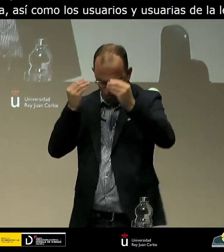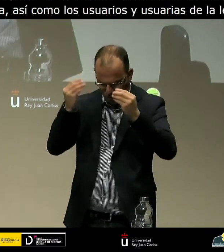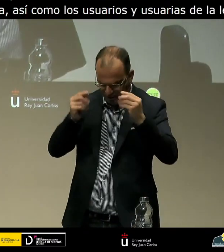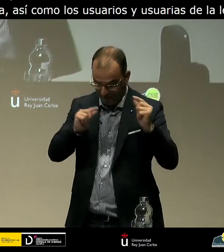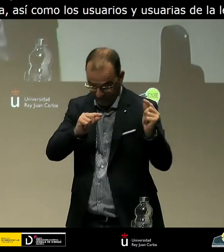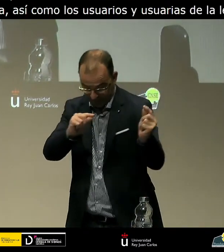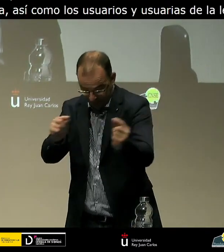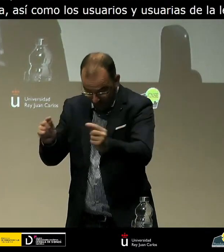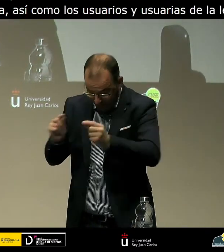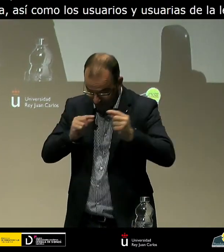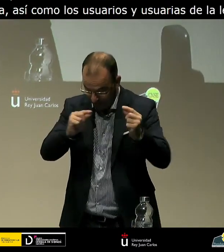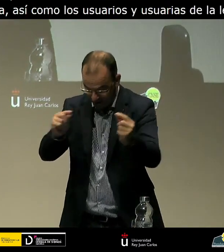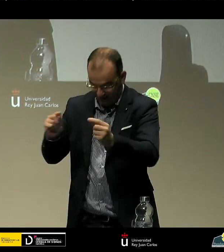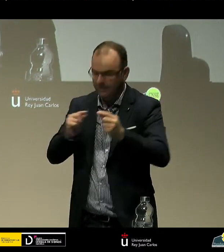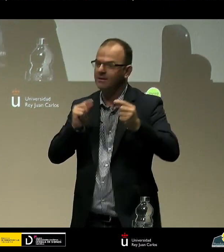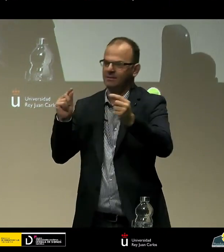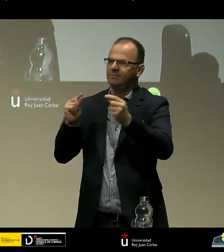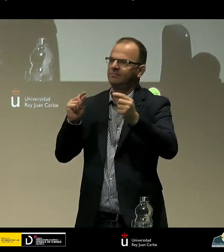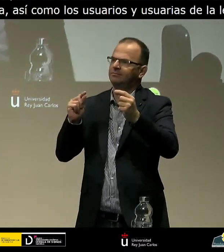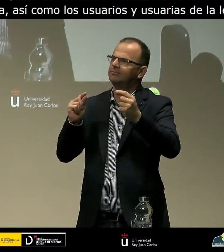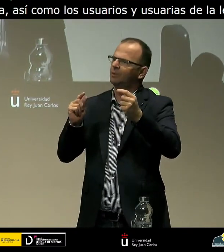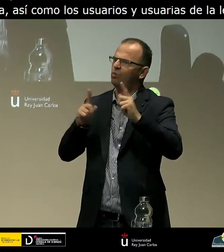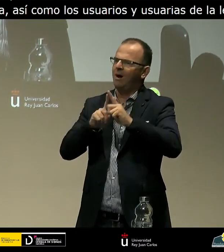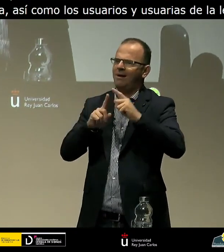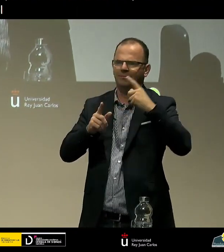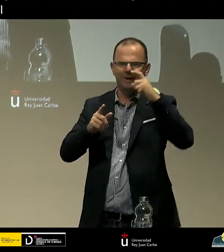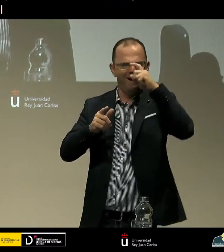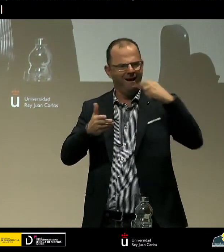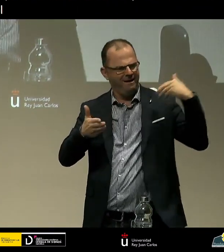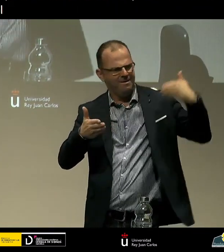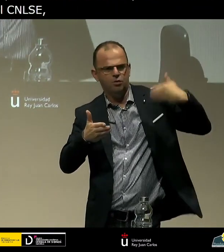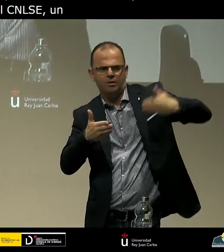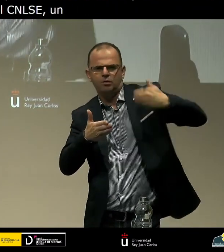Un espacio de reflexión, de debate,